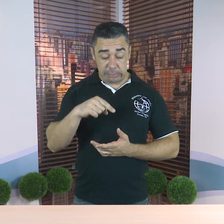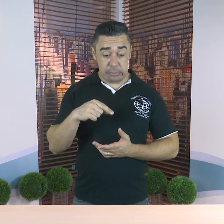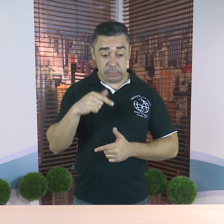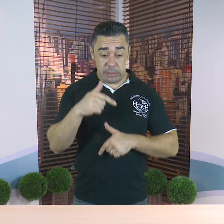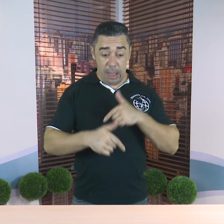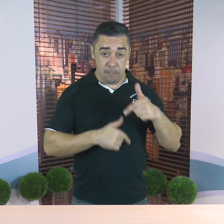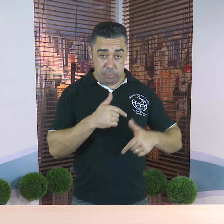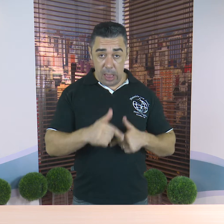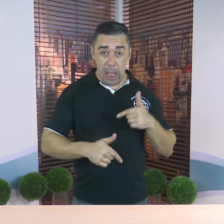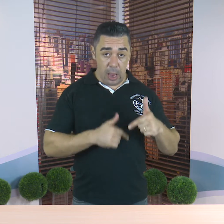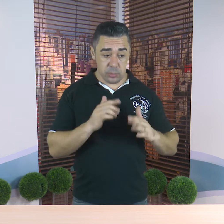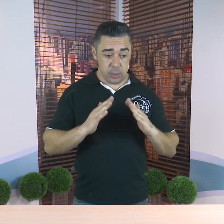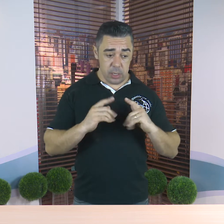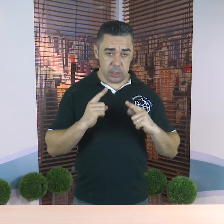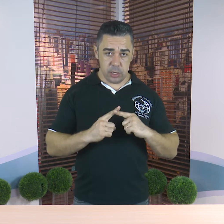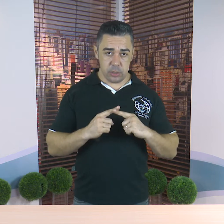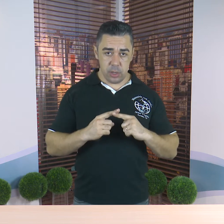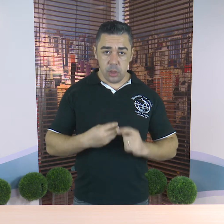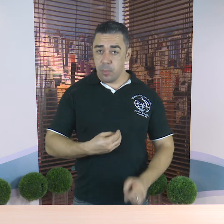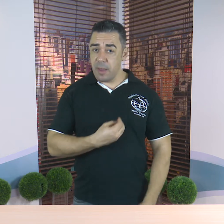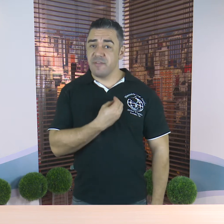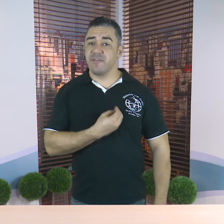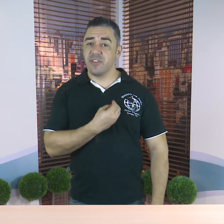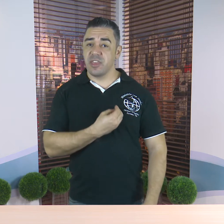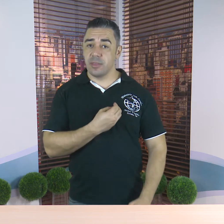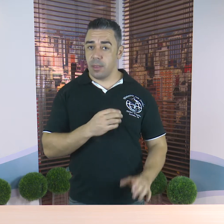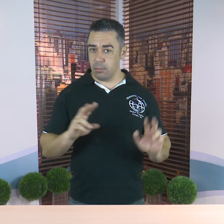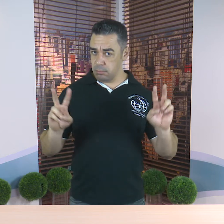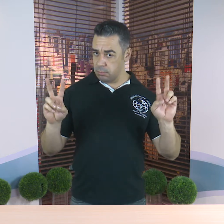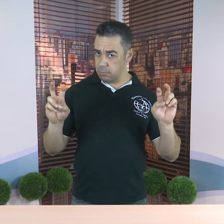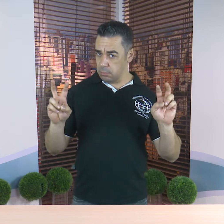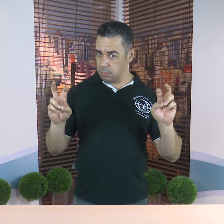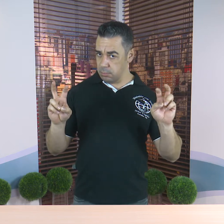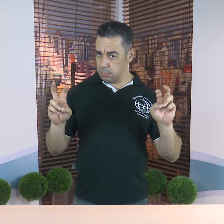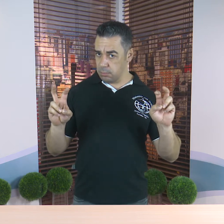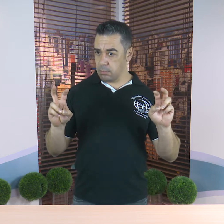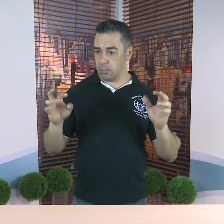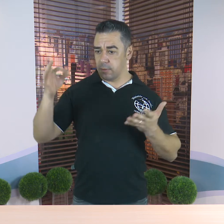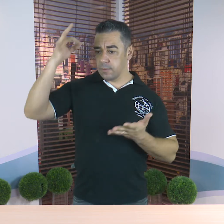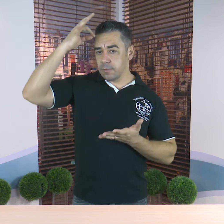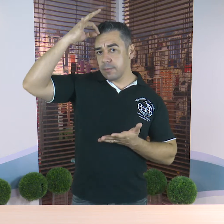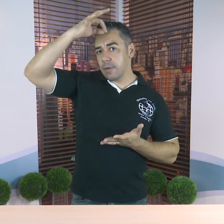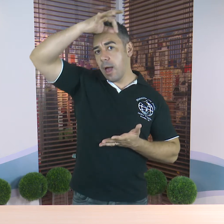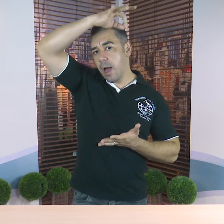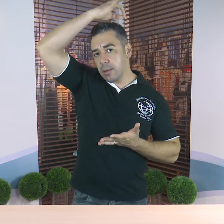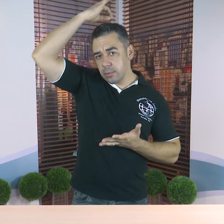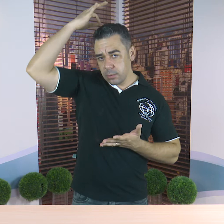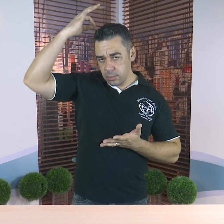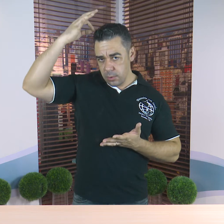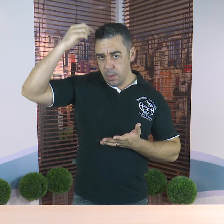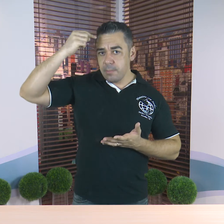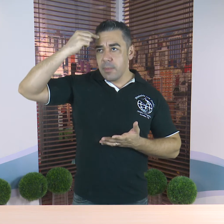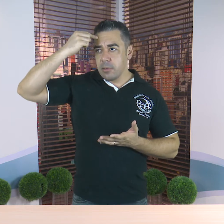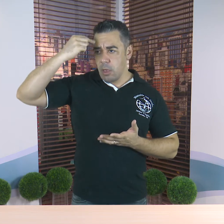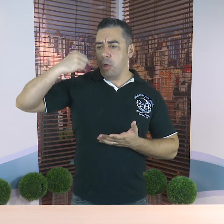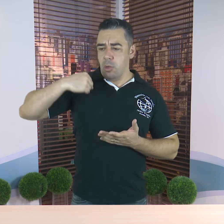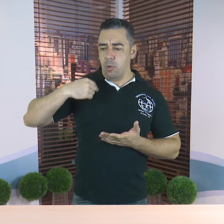e por terem uma vida santa, segundo seus olhos, se acham na condição de sustentar que